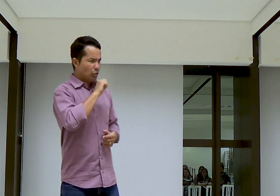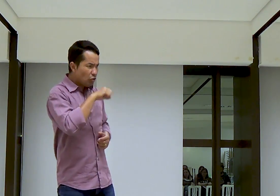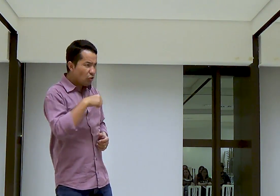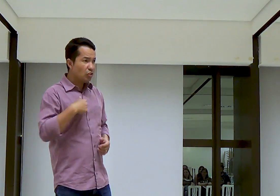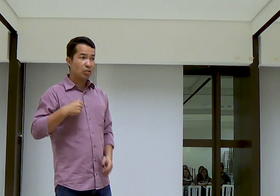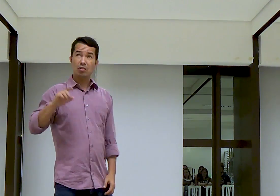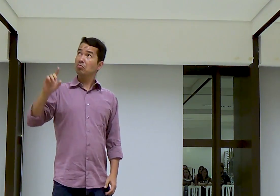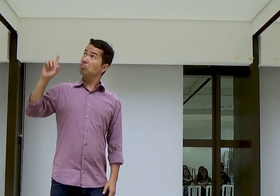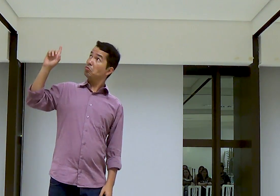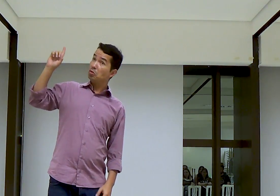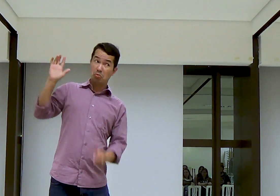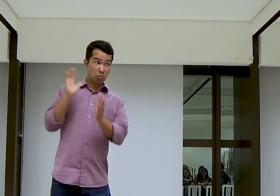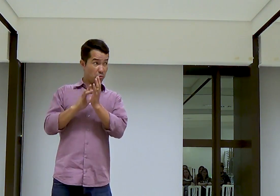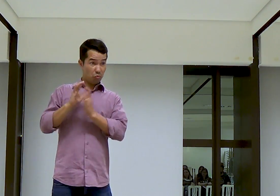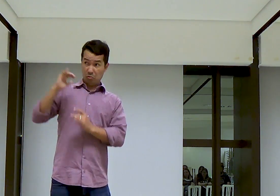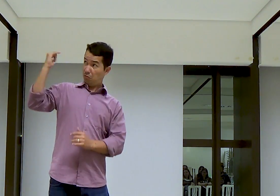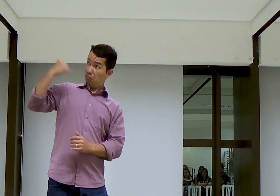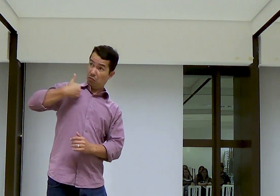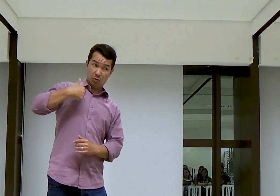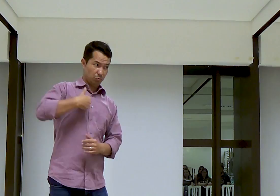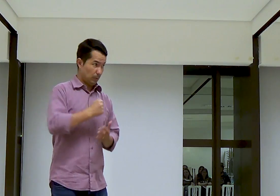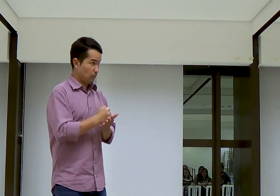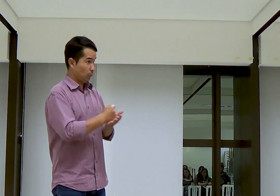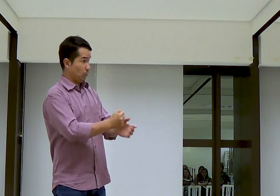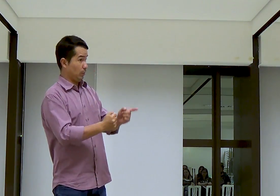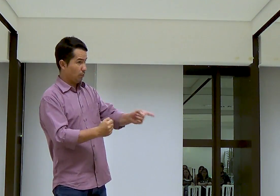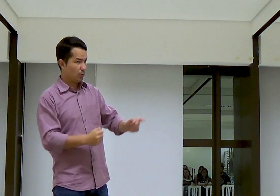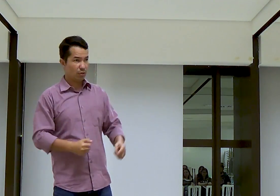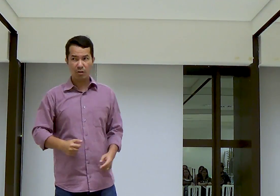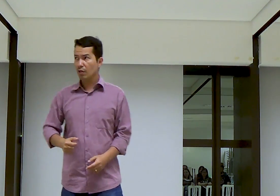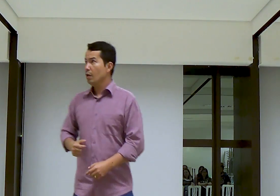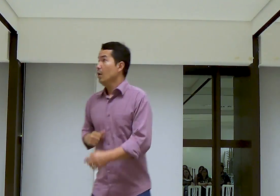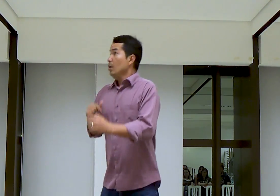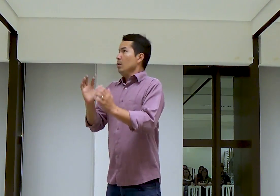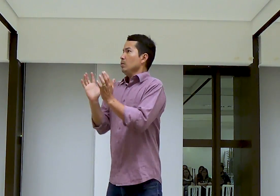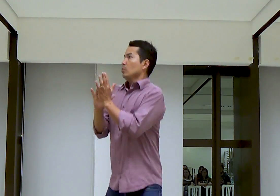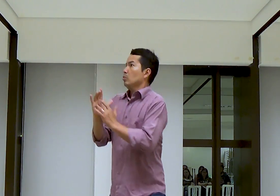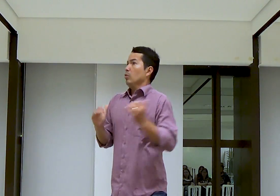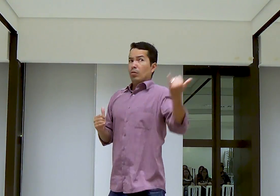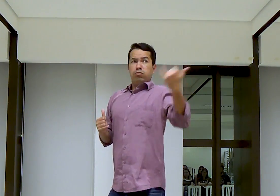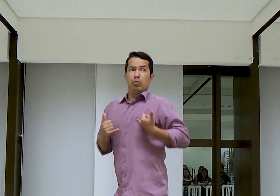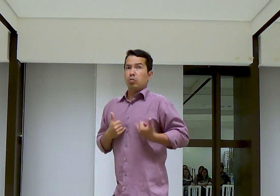é cristão? Sim, Jesus me disse para cuidar de você.